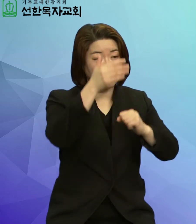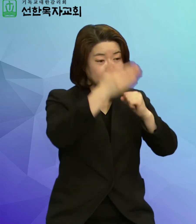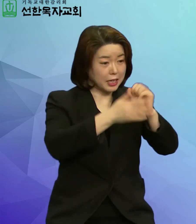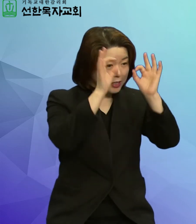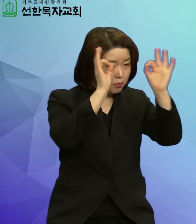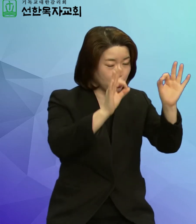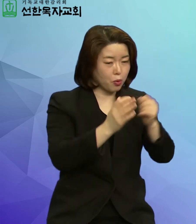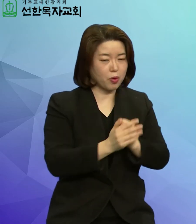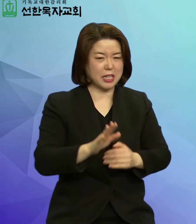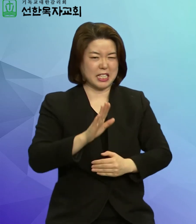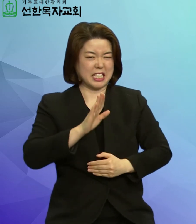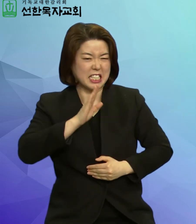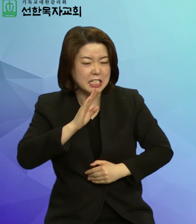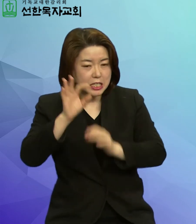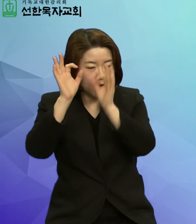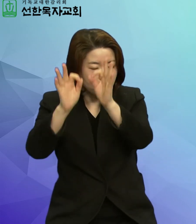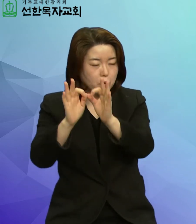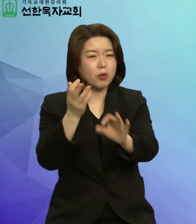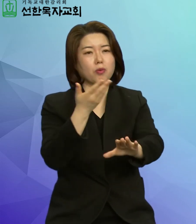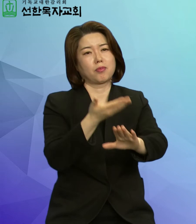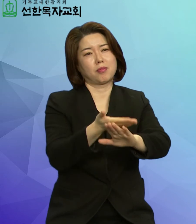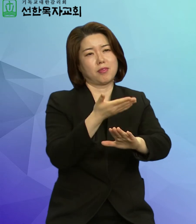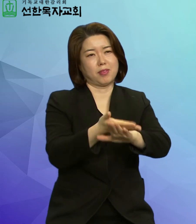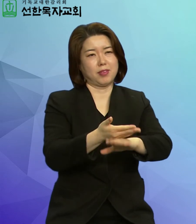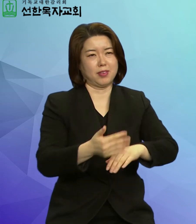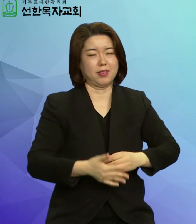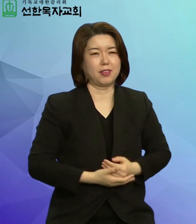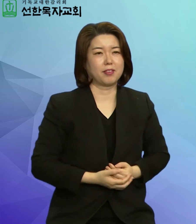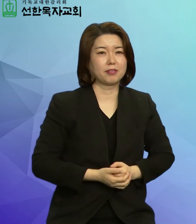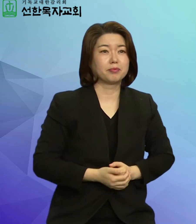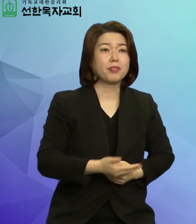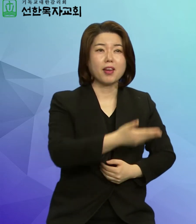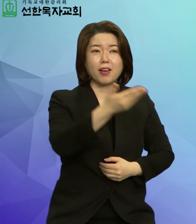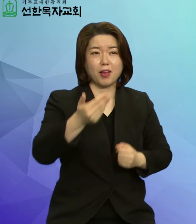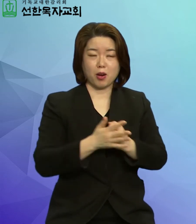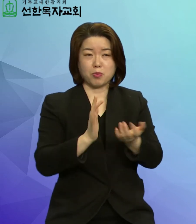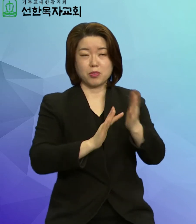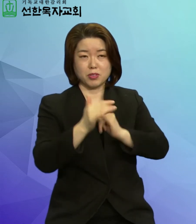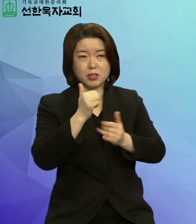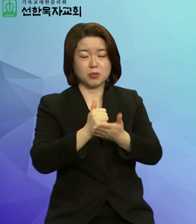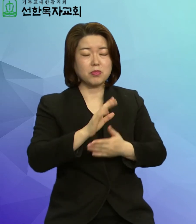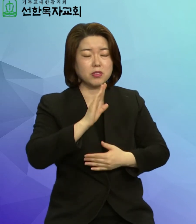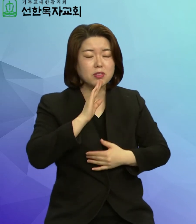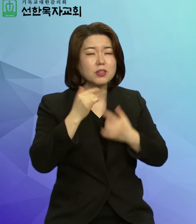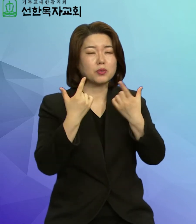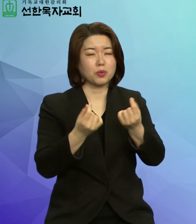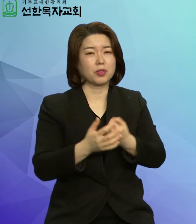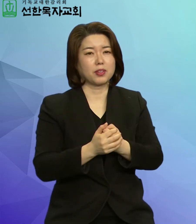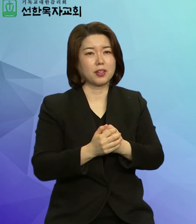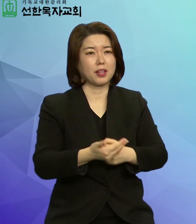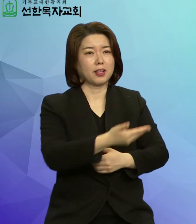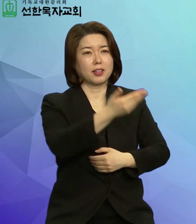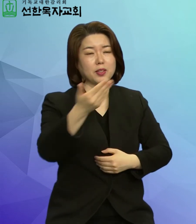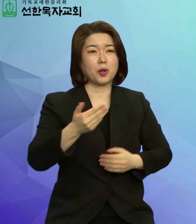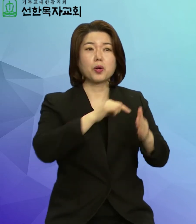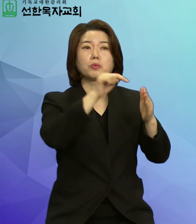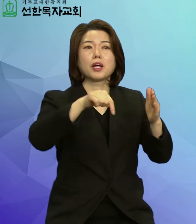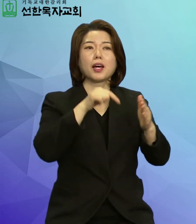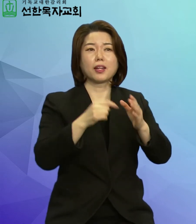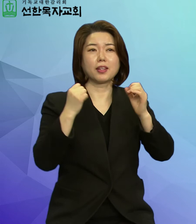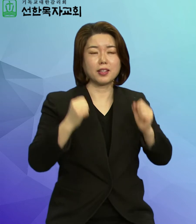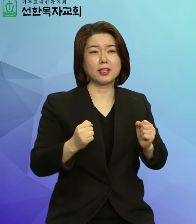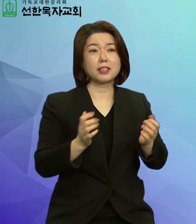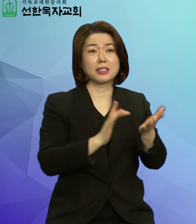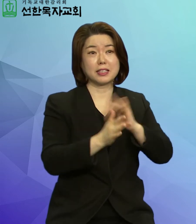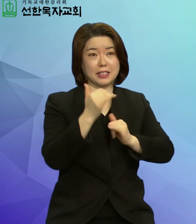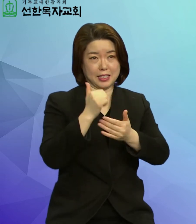실제로 사진을 보는 거, 실제로 보는 거하고 다르더라. 여러분, 예수님 정말 그렇습니다. 여러분은 여러분